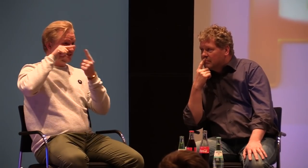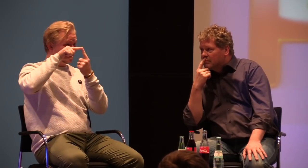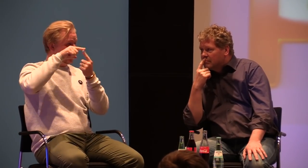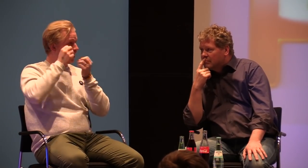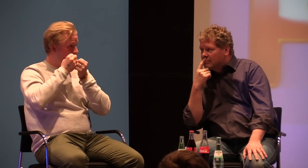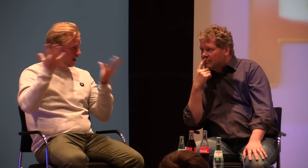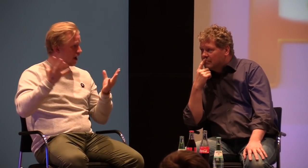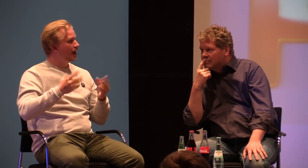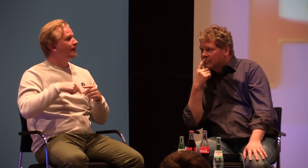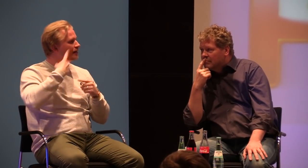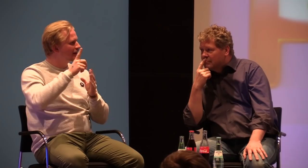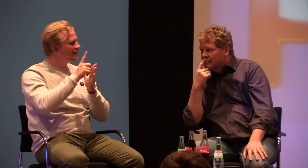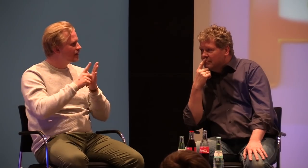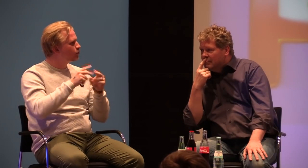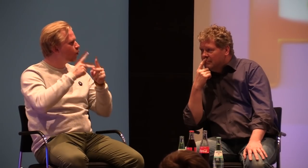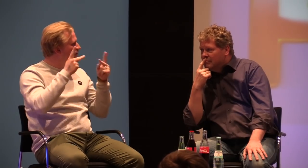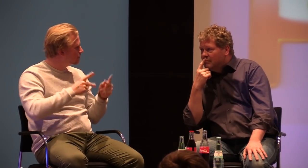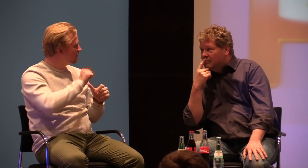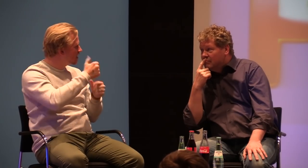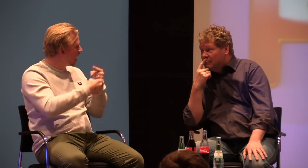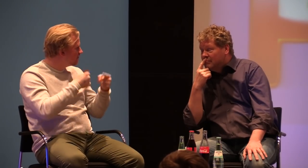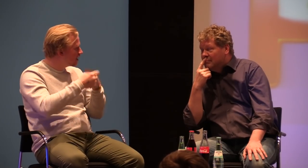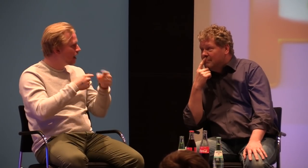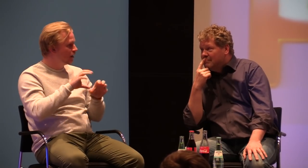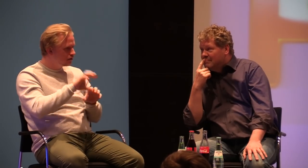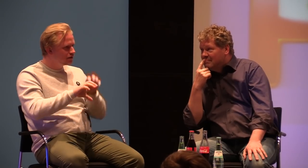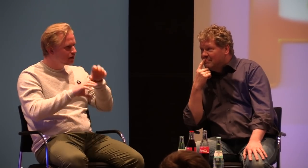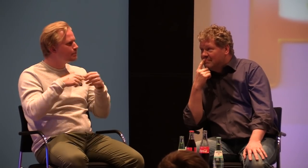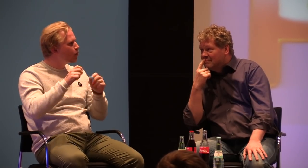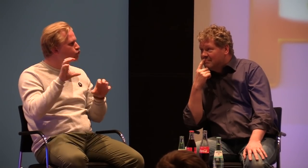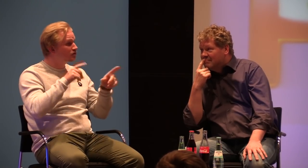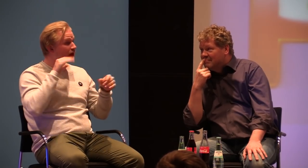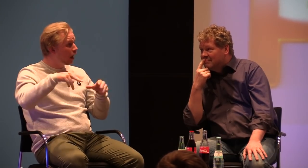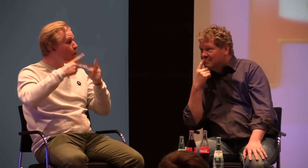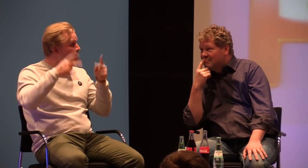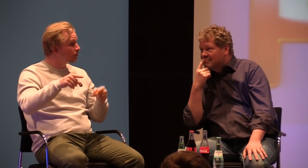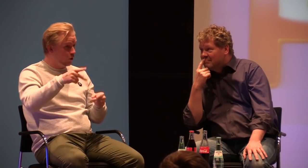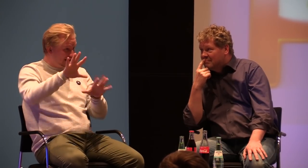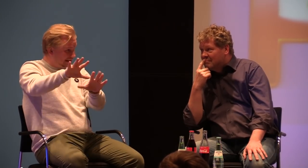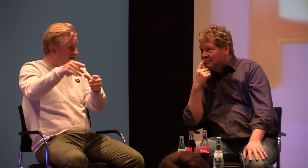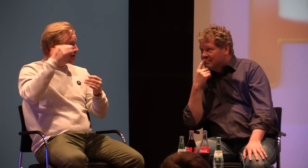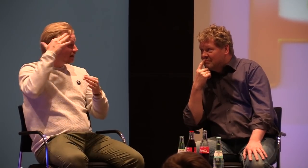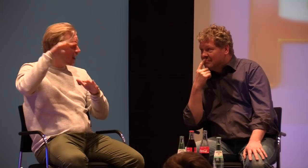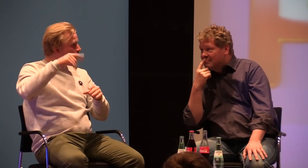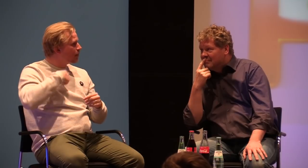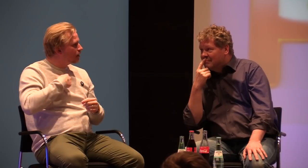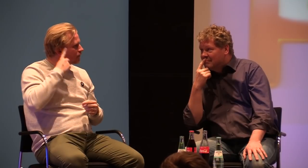Ziel, vielleicht bei irgendwelchen Spielen besser zu werden zum Beispiel. Und das ist dann ganz klar. Und dieses Konzept, was Sandro